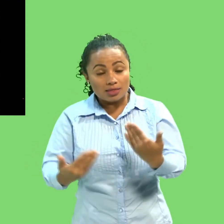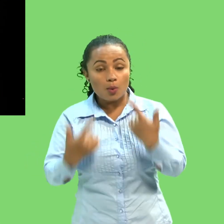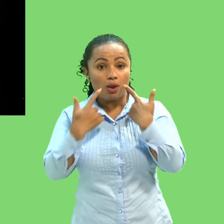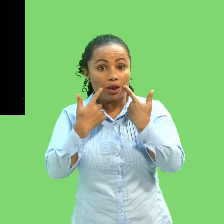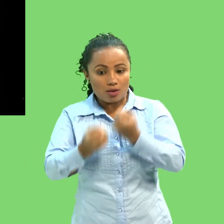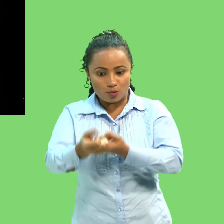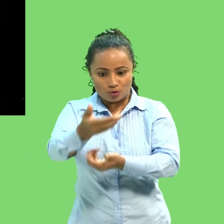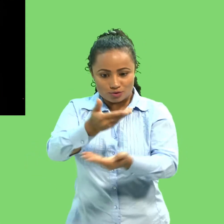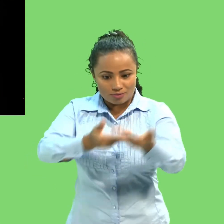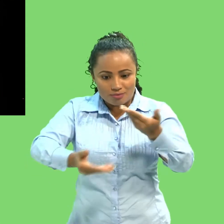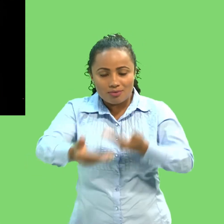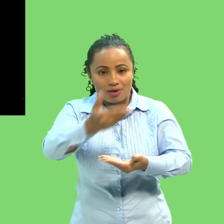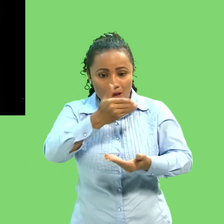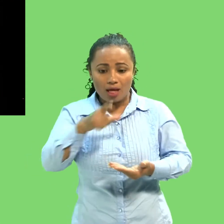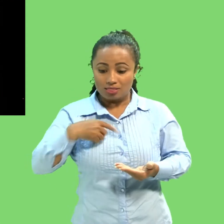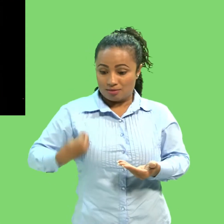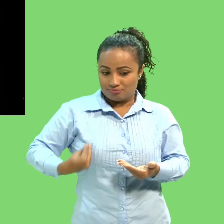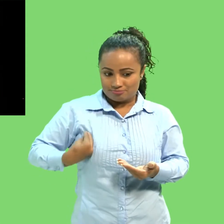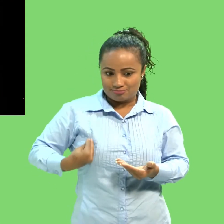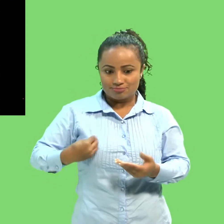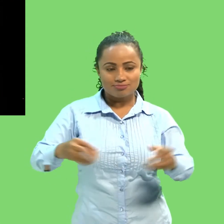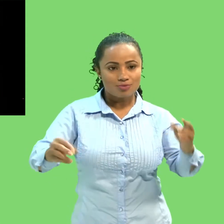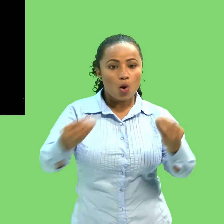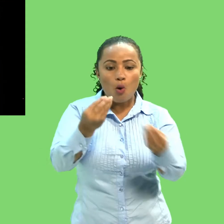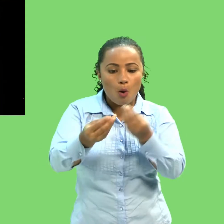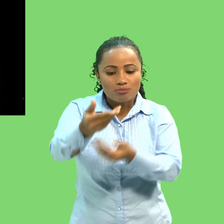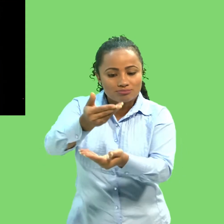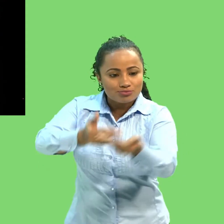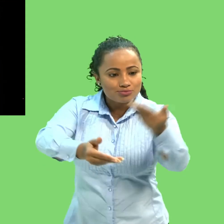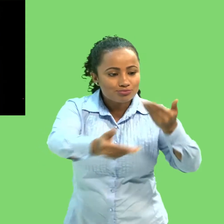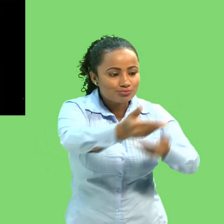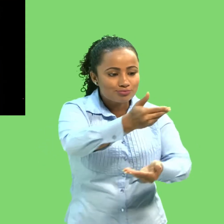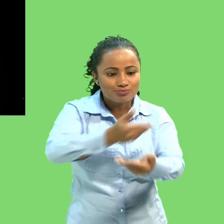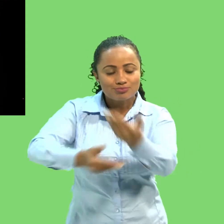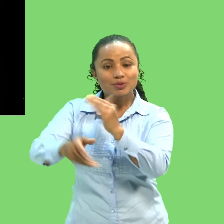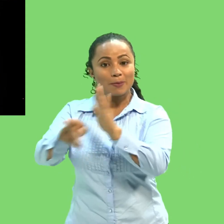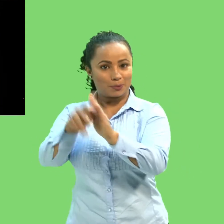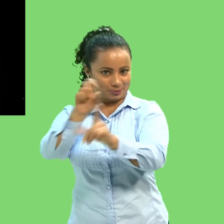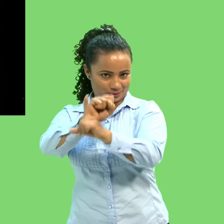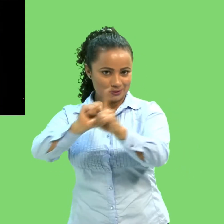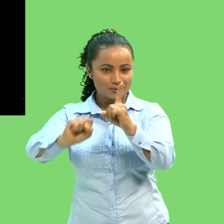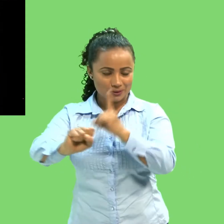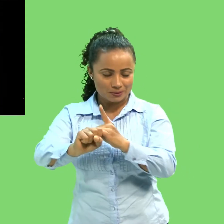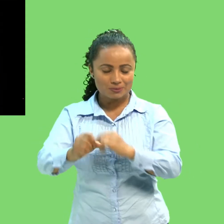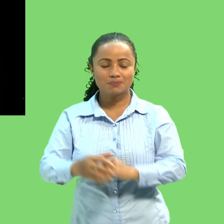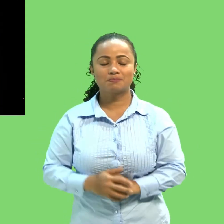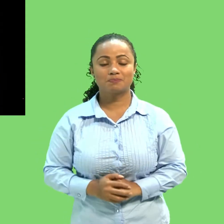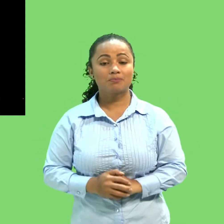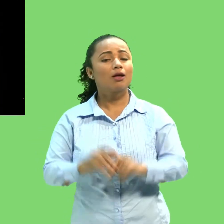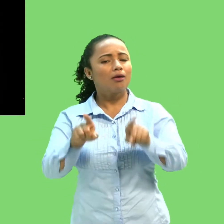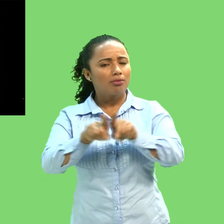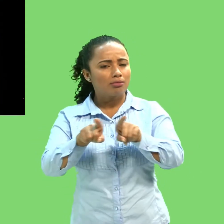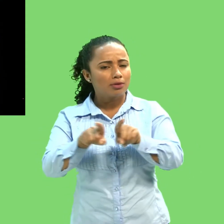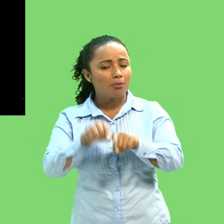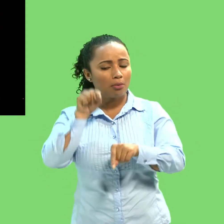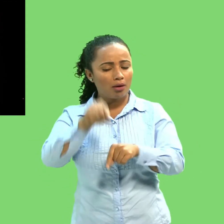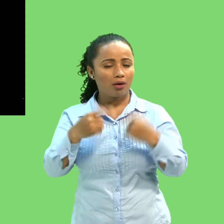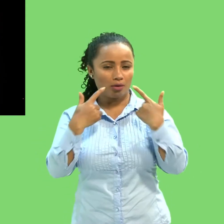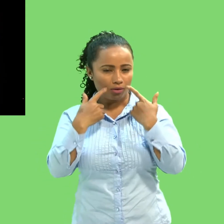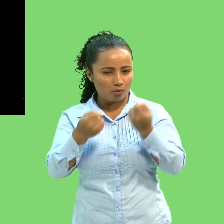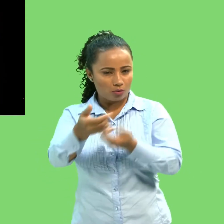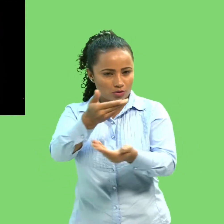realmente ligada a esse processo aí de interação social. Outro ponto importante da linguística aplicada é que ela vai contribuir de